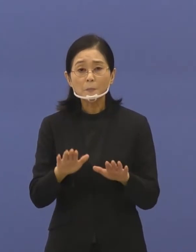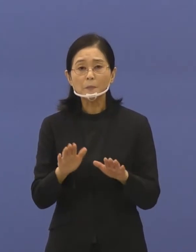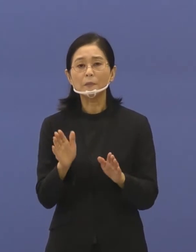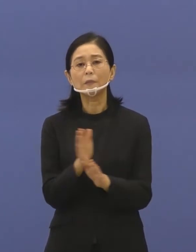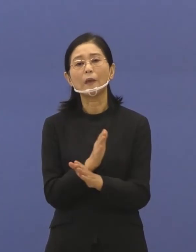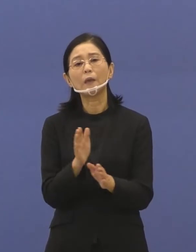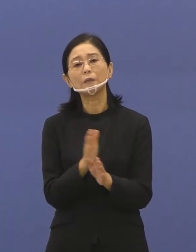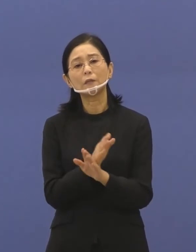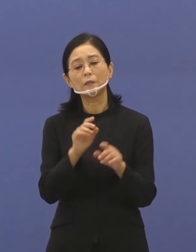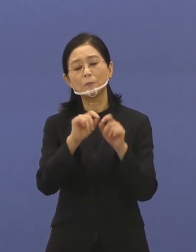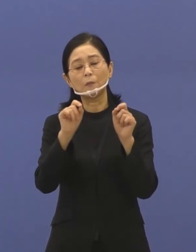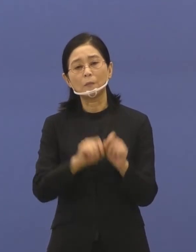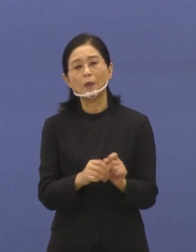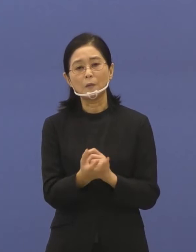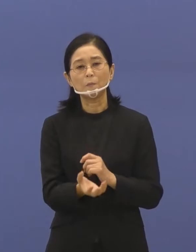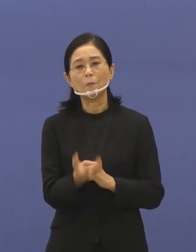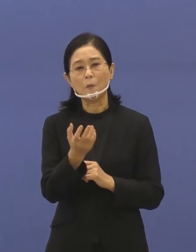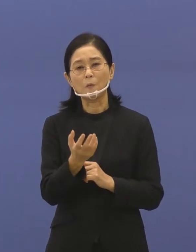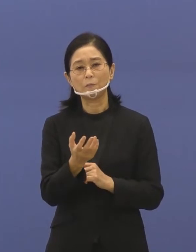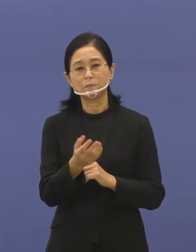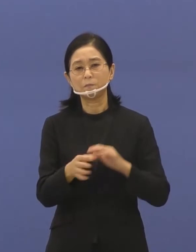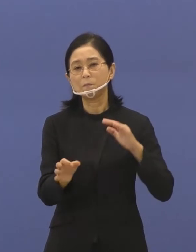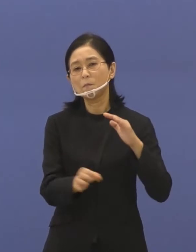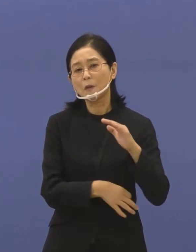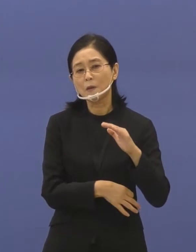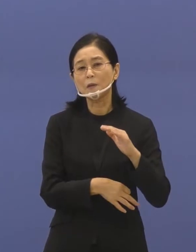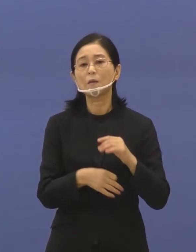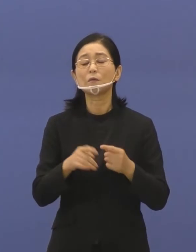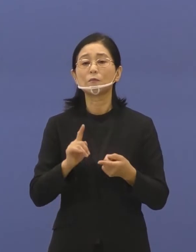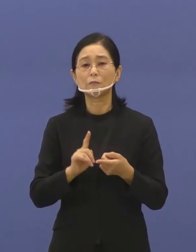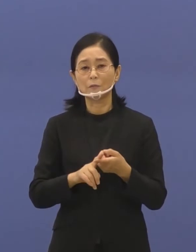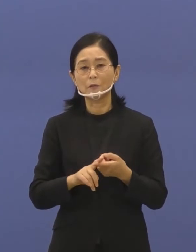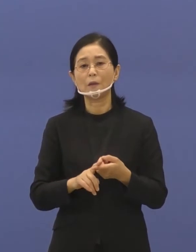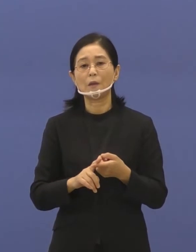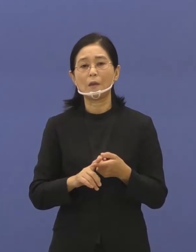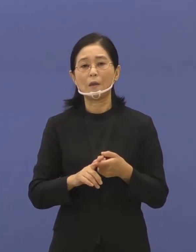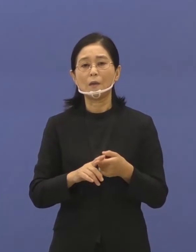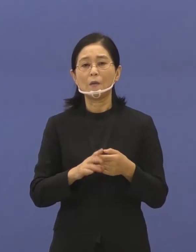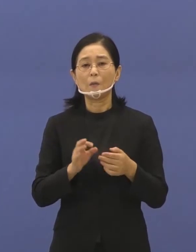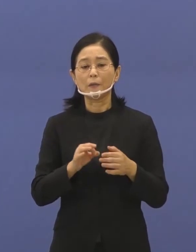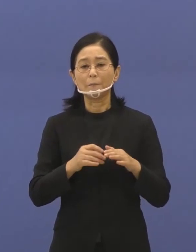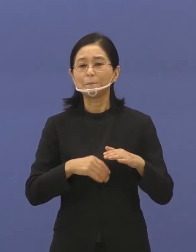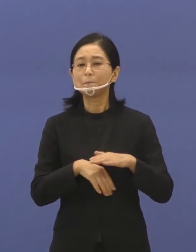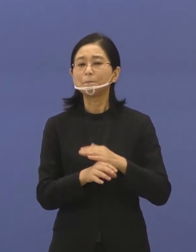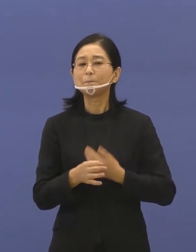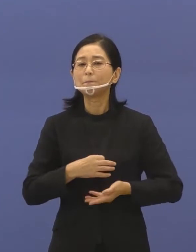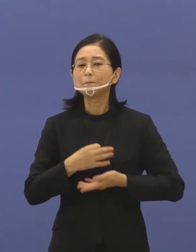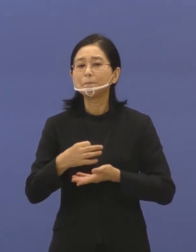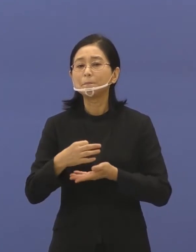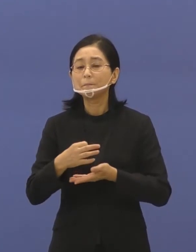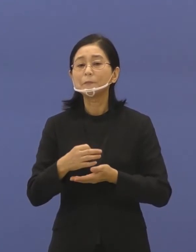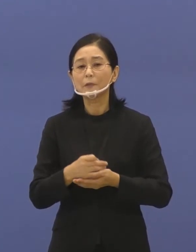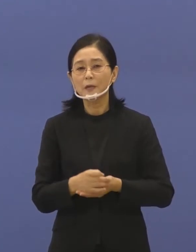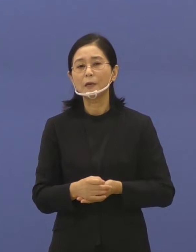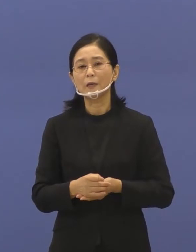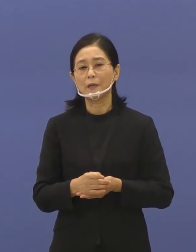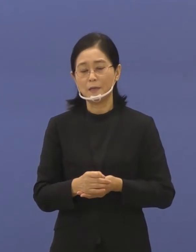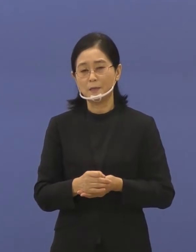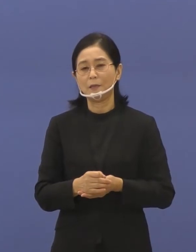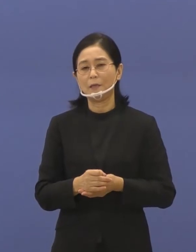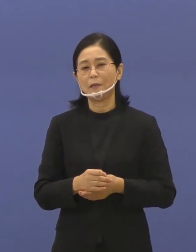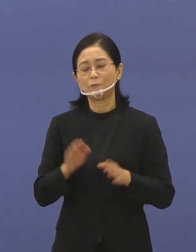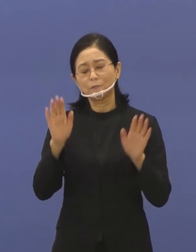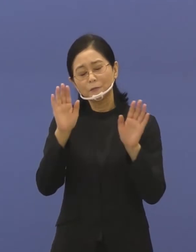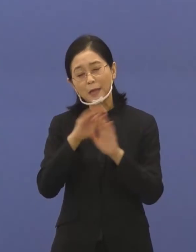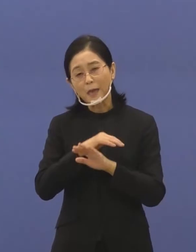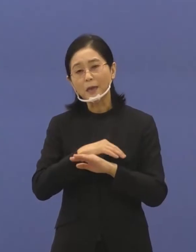それこそ汚職であったり、贈収賄であったりというさまざまな、黒い話題、暗い話題、 けてき